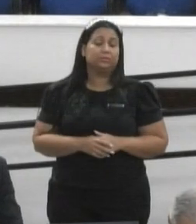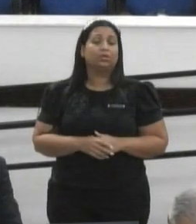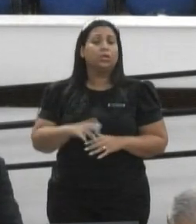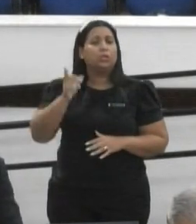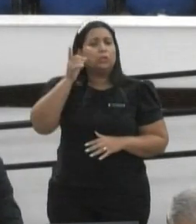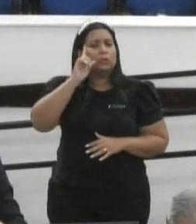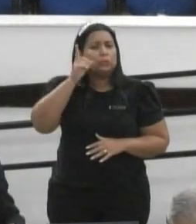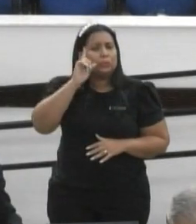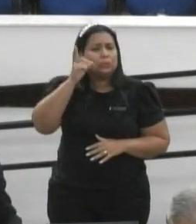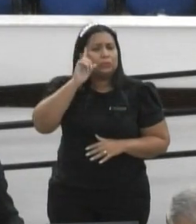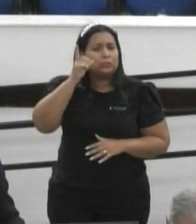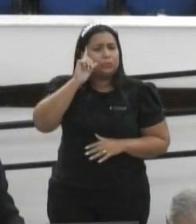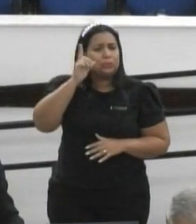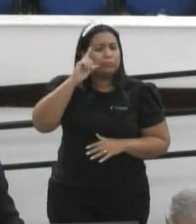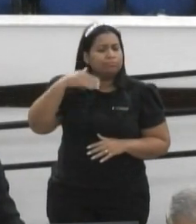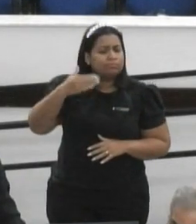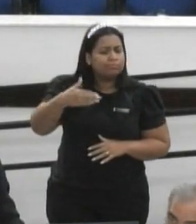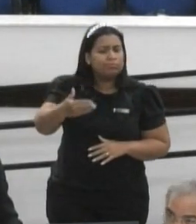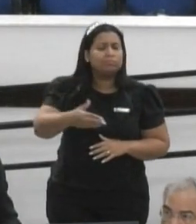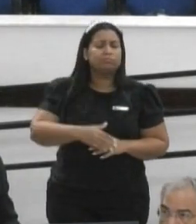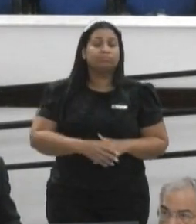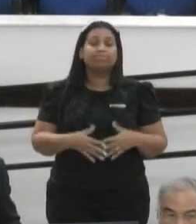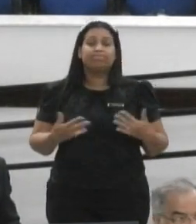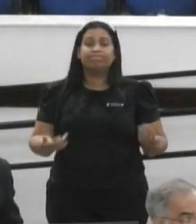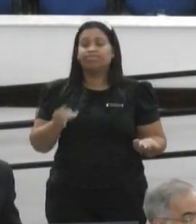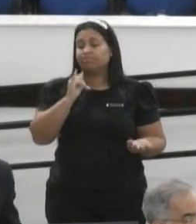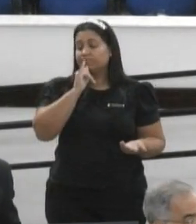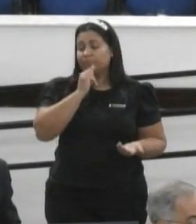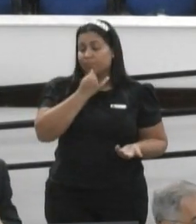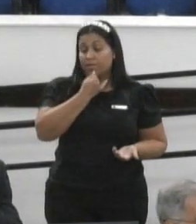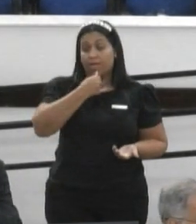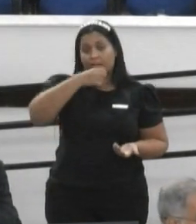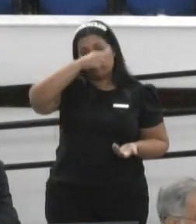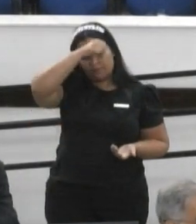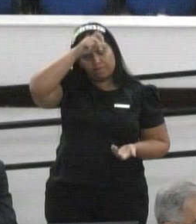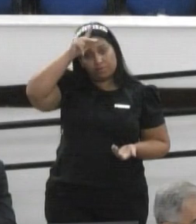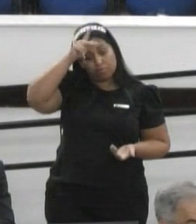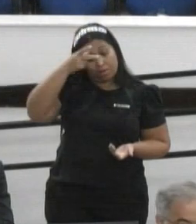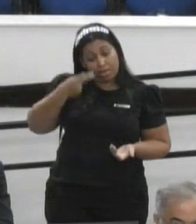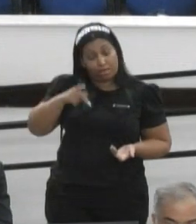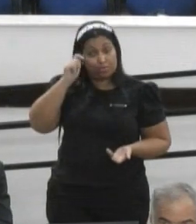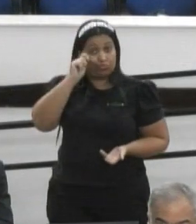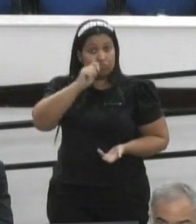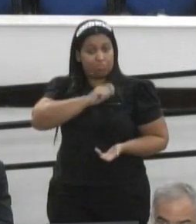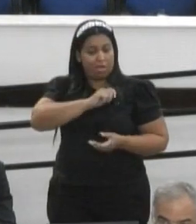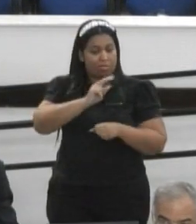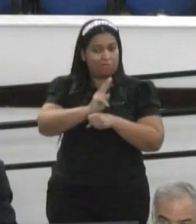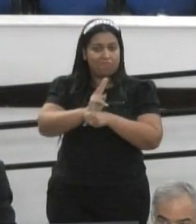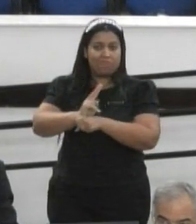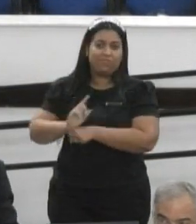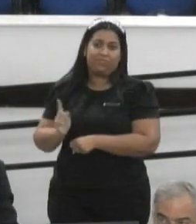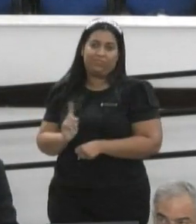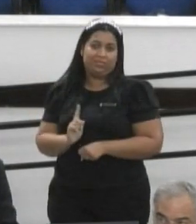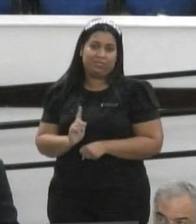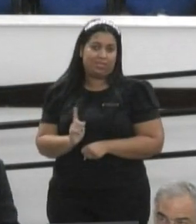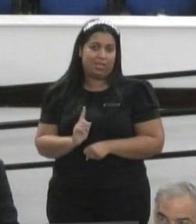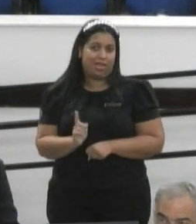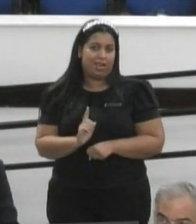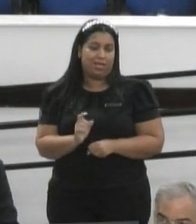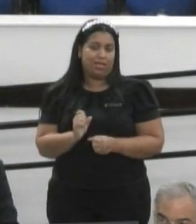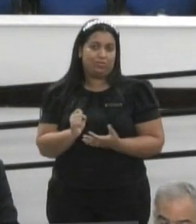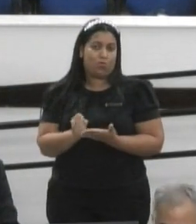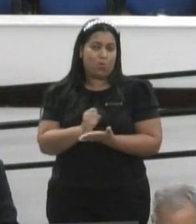diários, constantes, e, infelizmente, a Prefeitura de Rio Preto, que não fiscaliza os